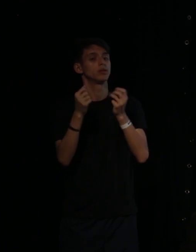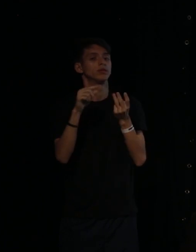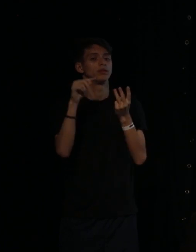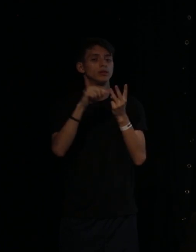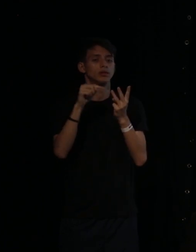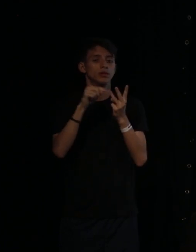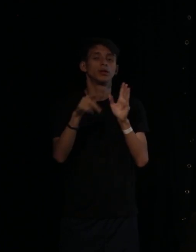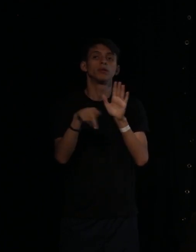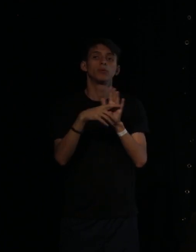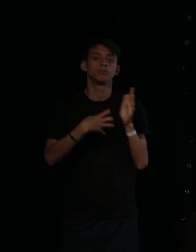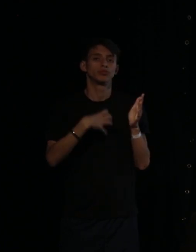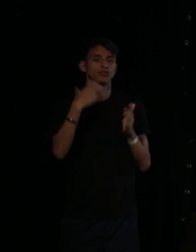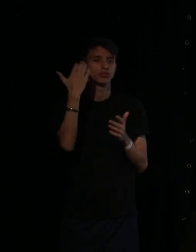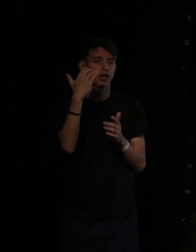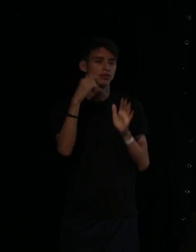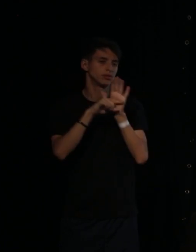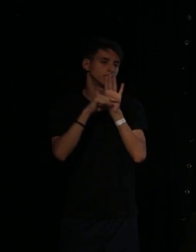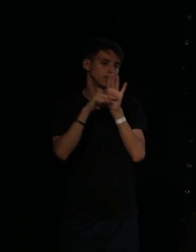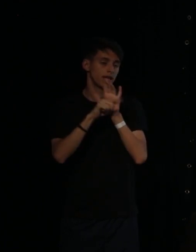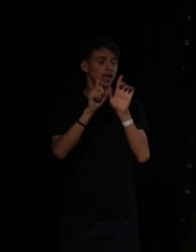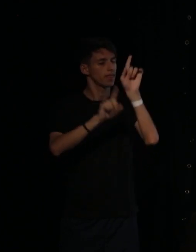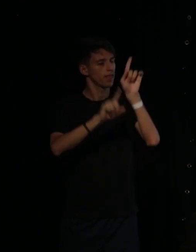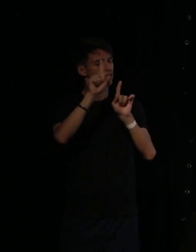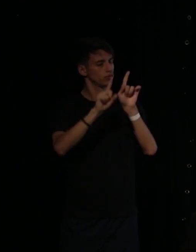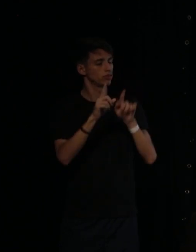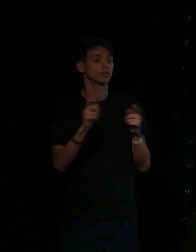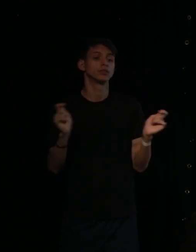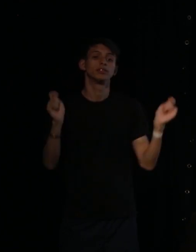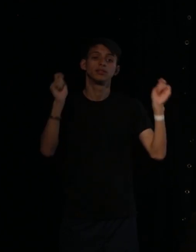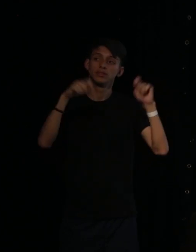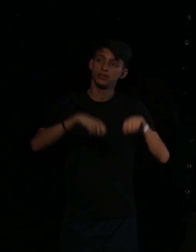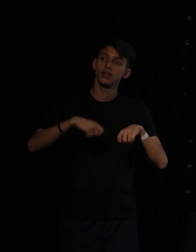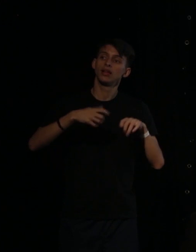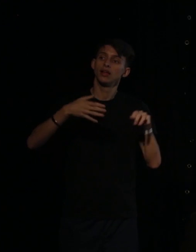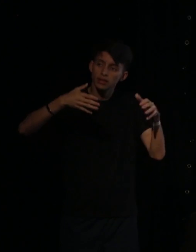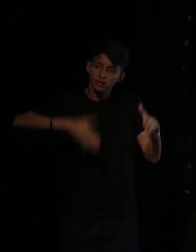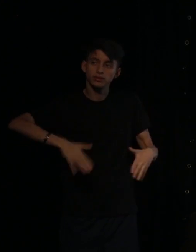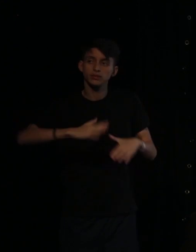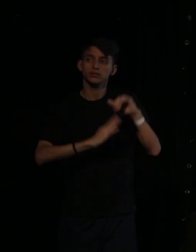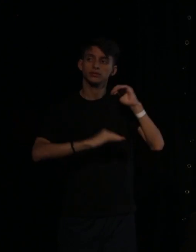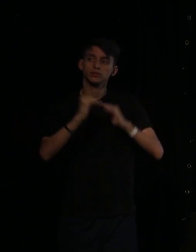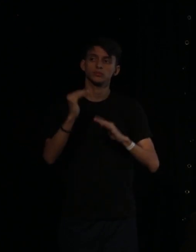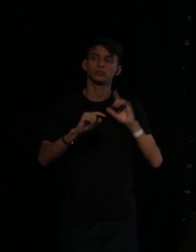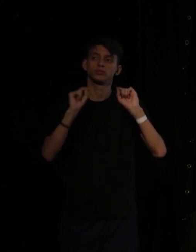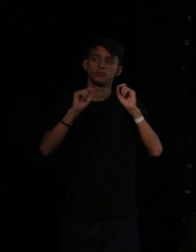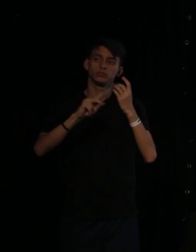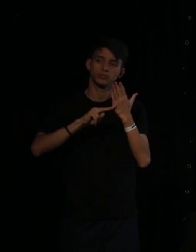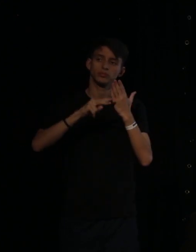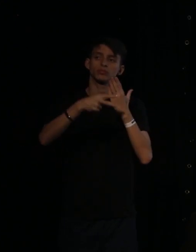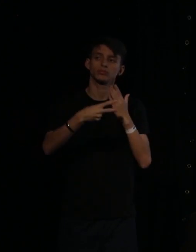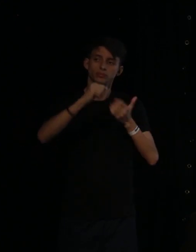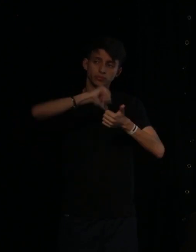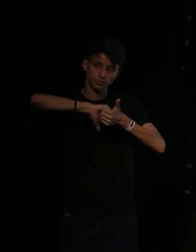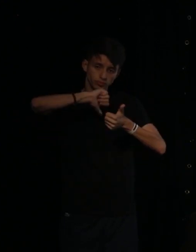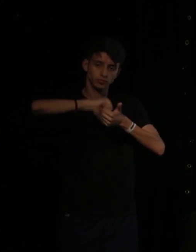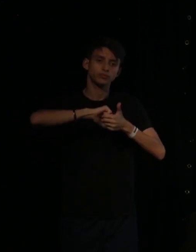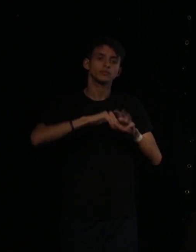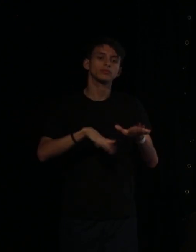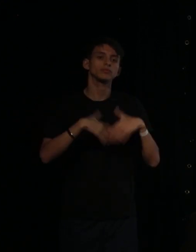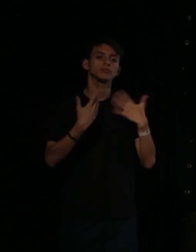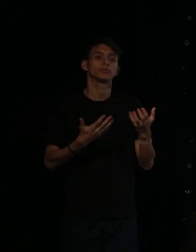ciência estatística, que permite medir em cada ação o seu grau de eficiência e tornando com